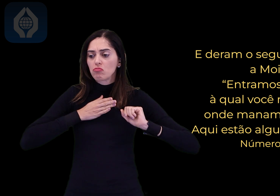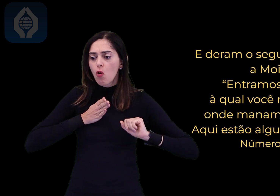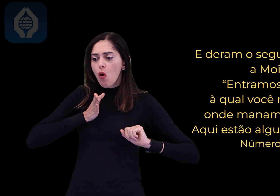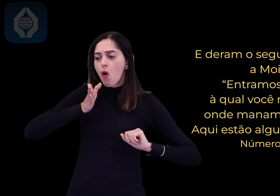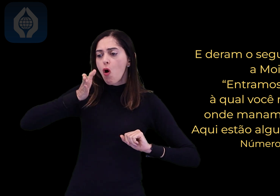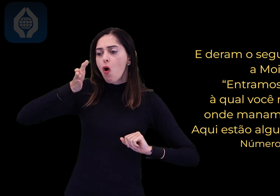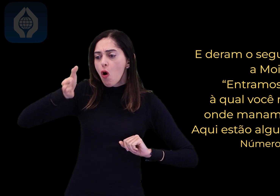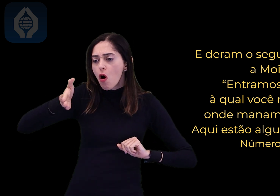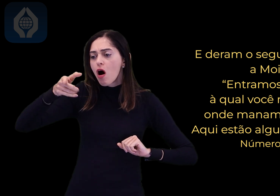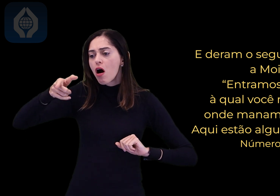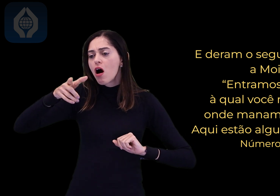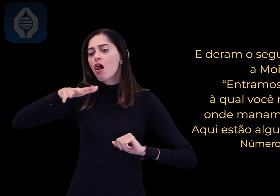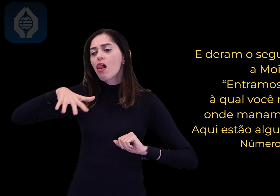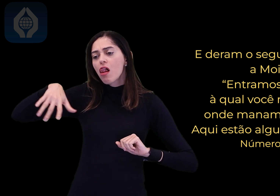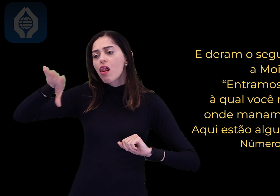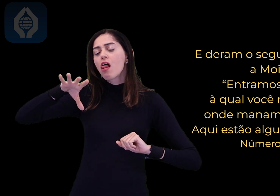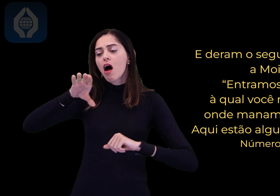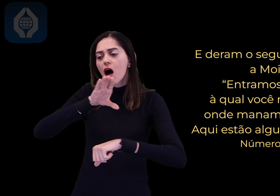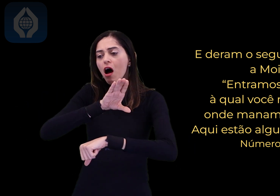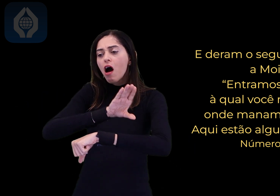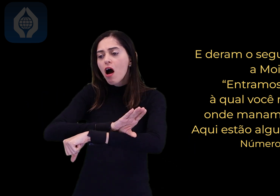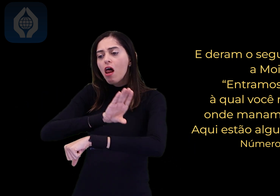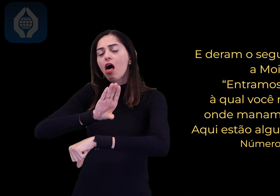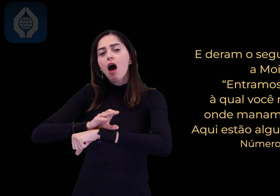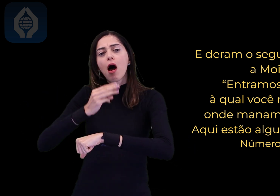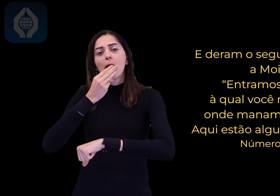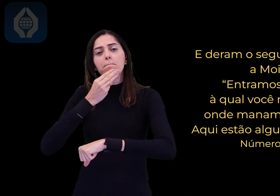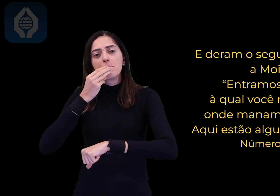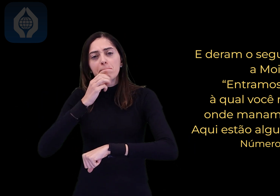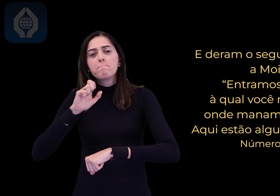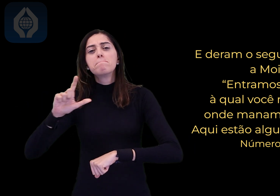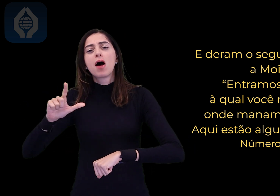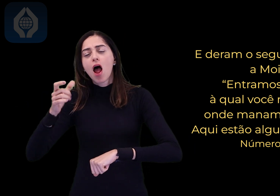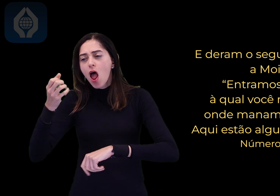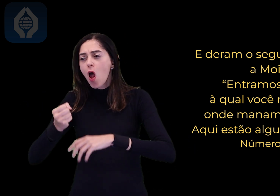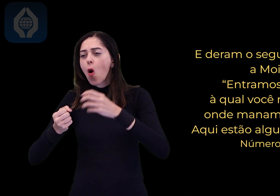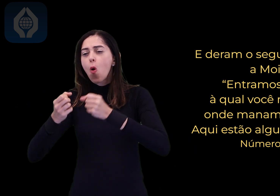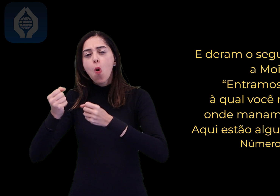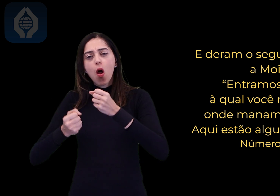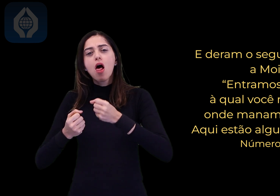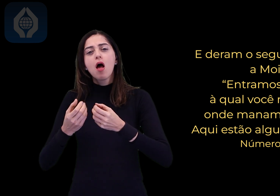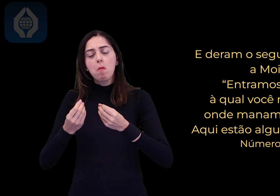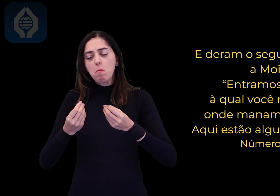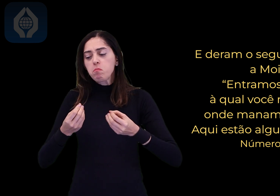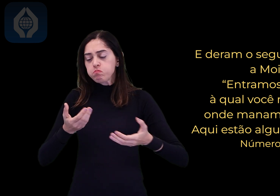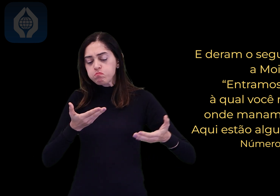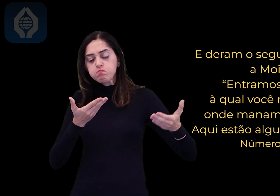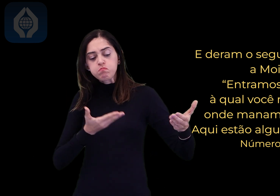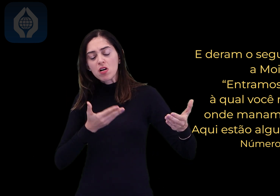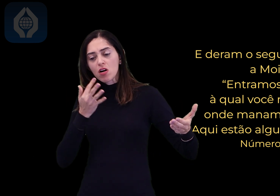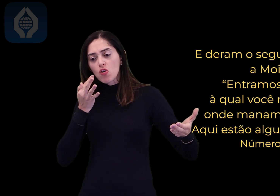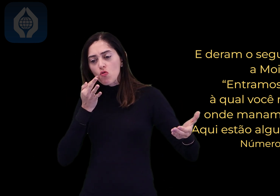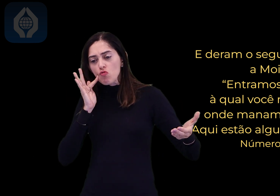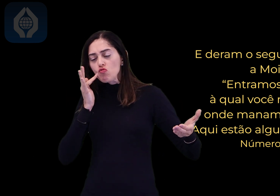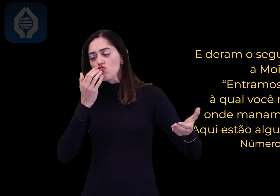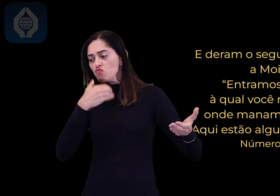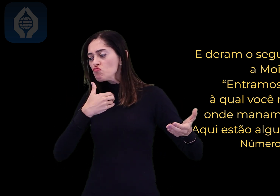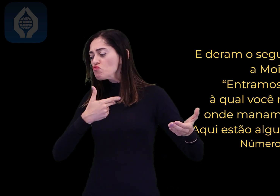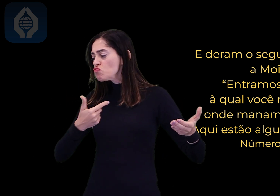a Moisés: entramos na terra a qual você nos enviou, onde manam leite e mel. Aqui estão alguns